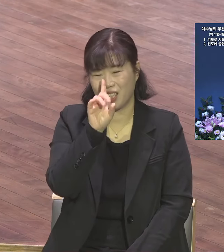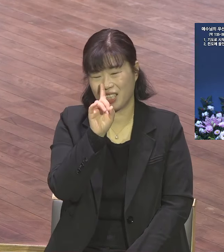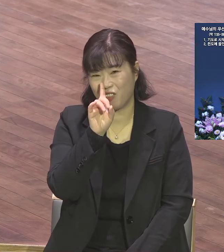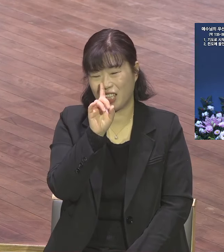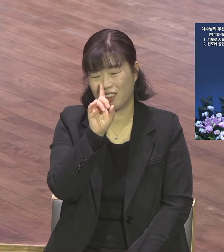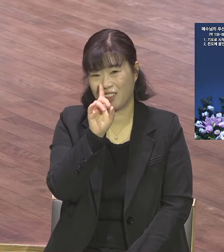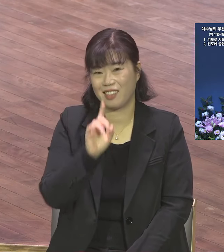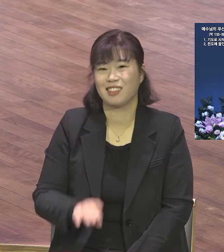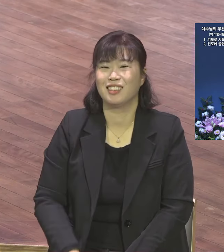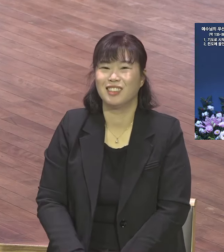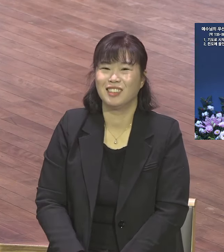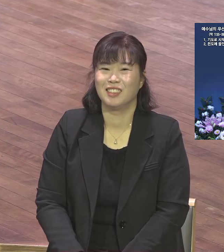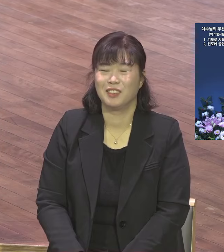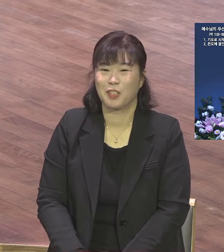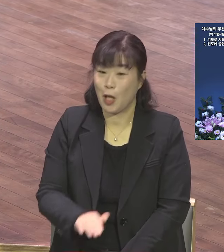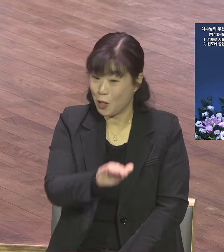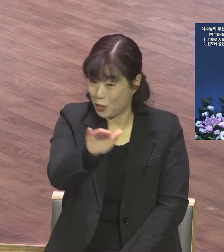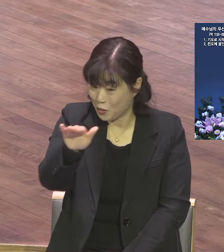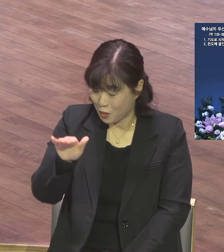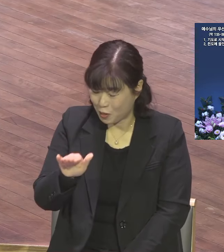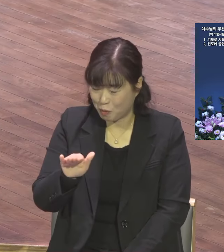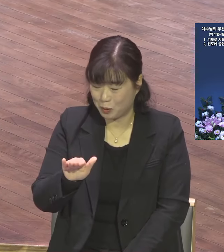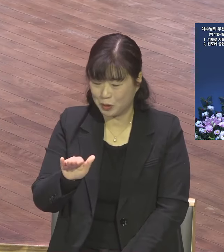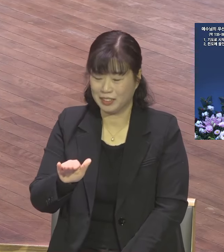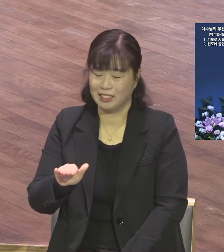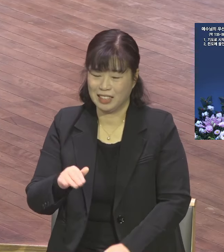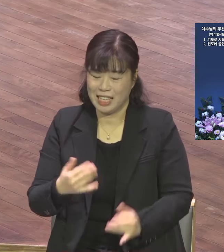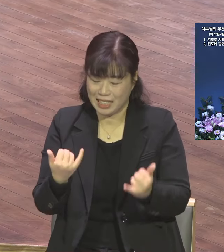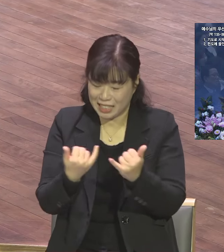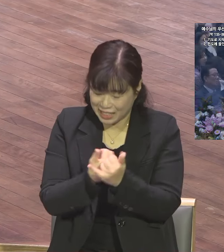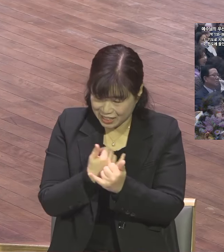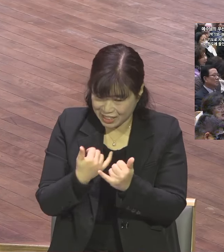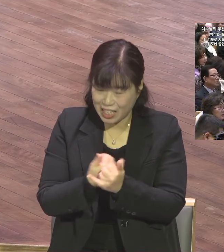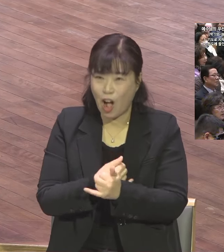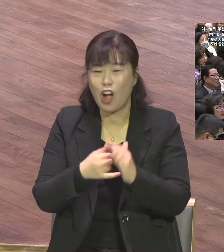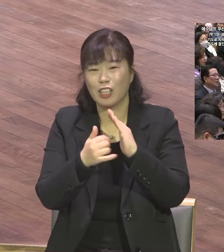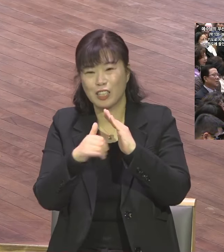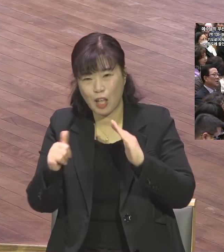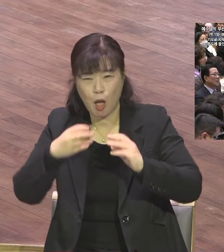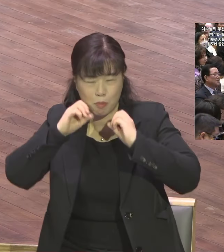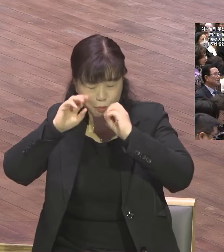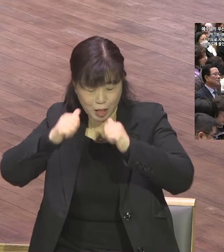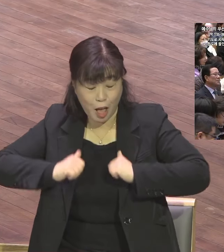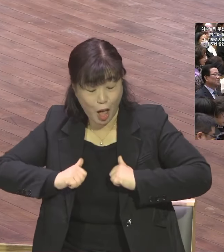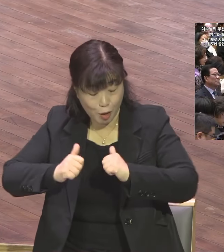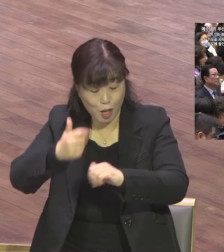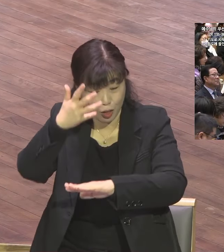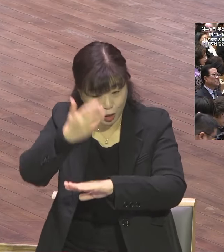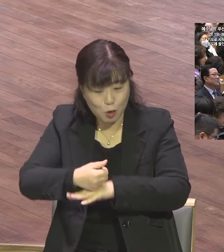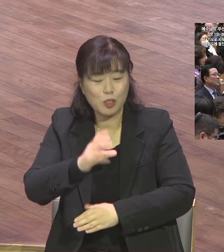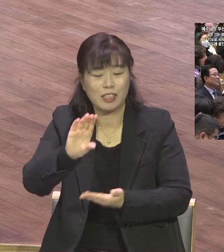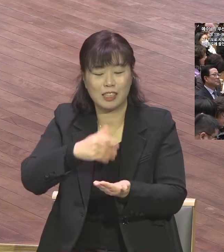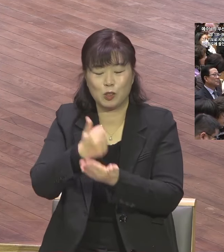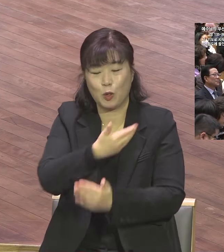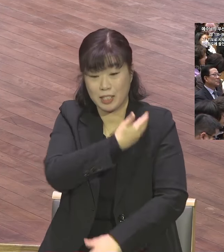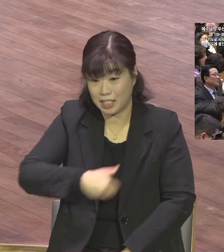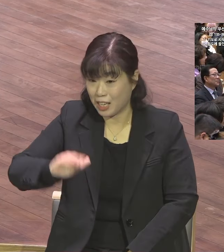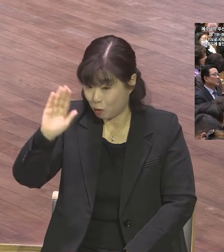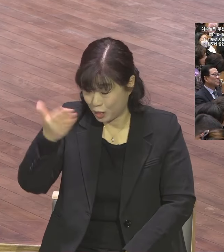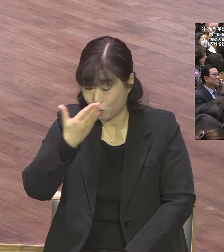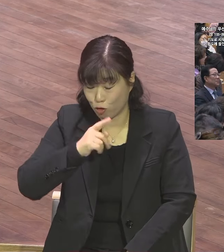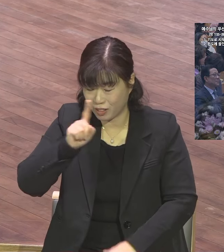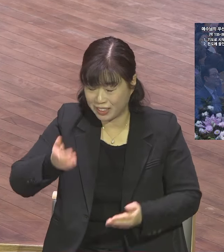풍성한 열매를 맺는 그리스도의 절대 제자들 다 되시기를 제목 축복합니다. 결론입니다. 어떤 선교 잡지에 이런